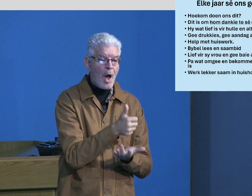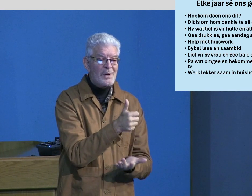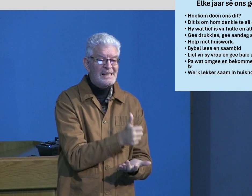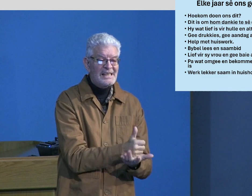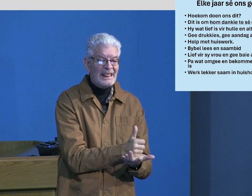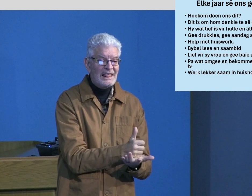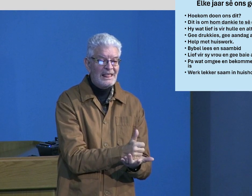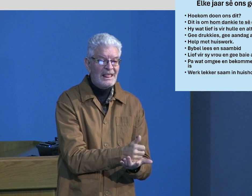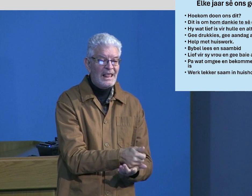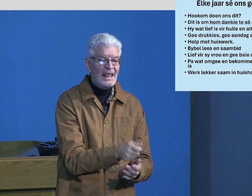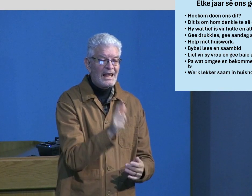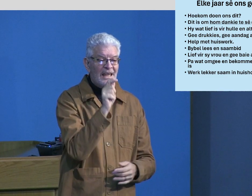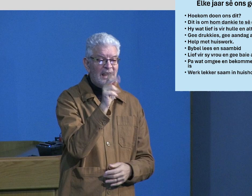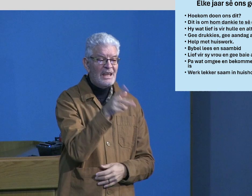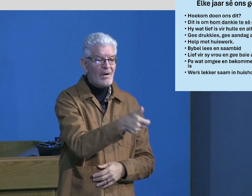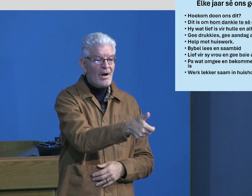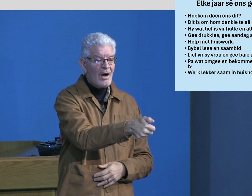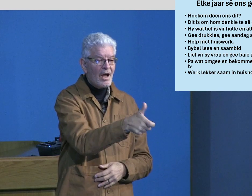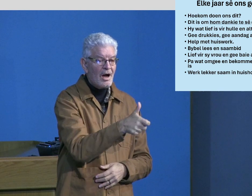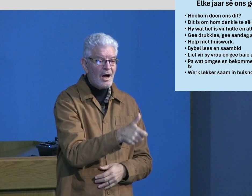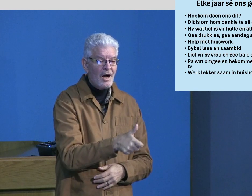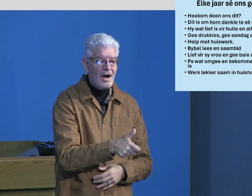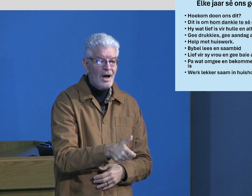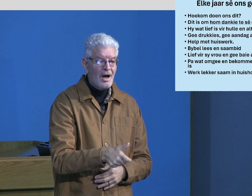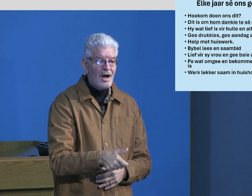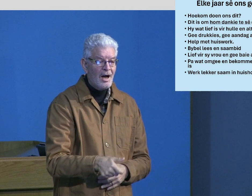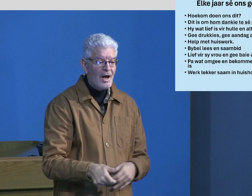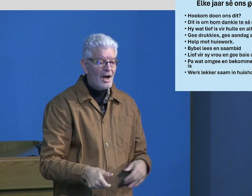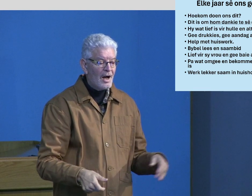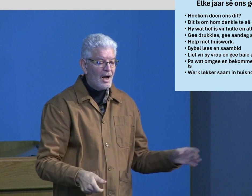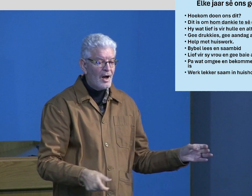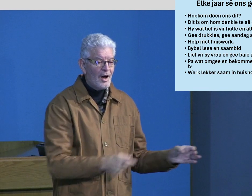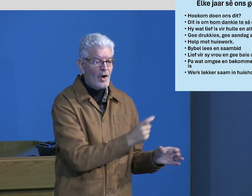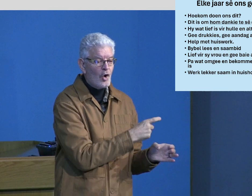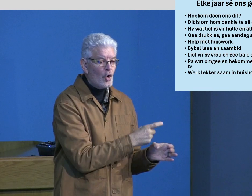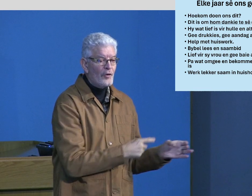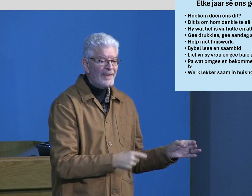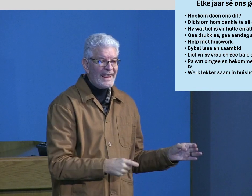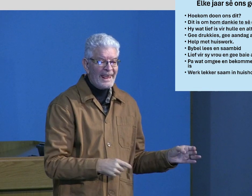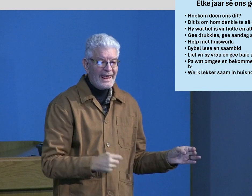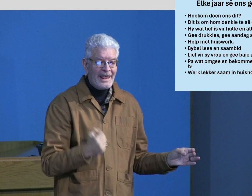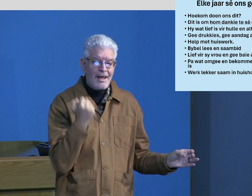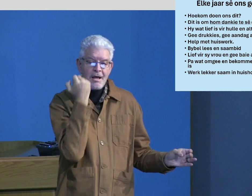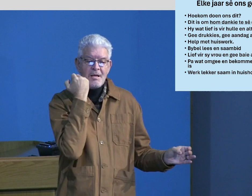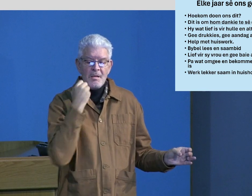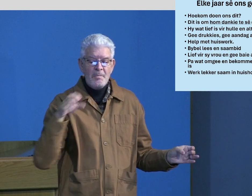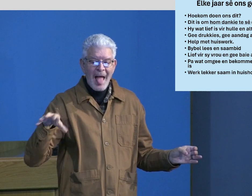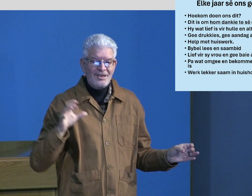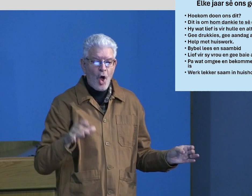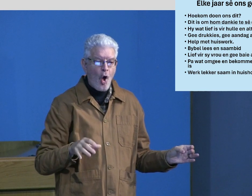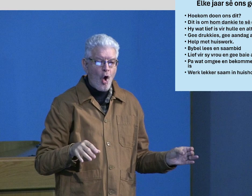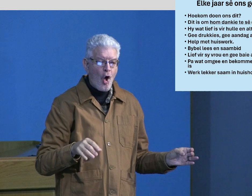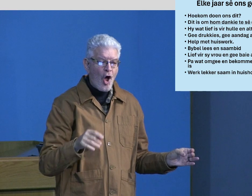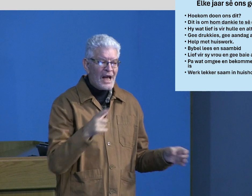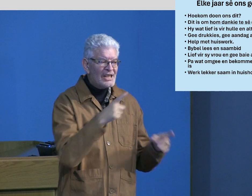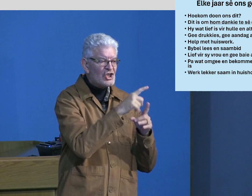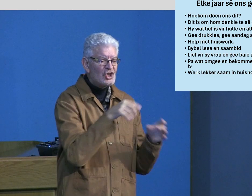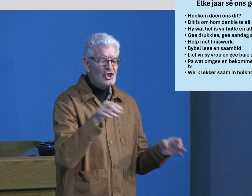'n Pappa moenie nou in die sitkamer gaan sit, remote stel en 'n koffietjie bestel, 'n lekker ou